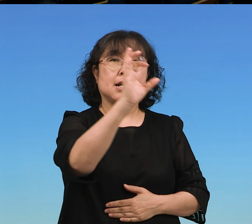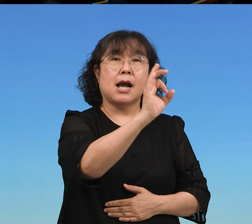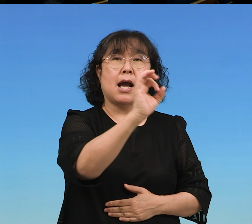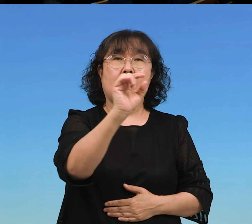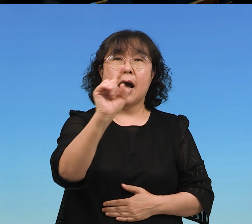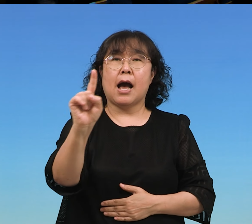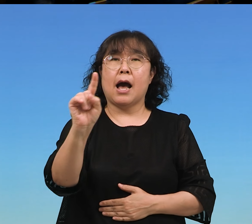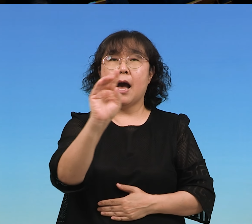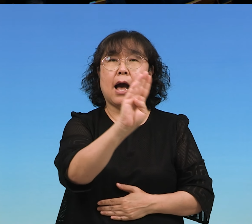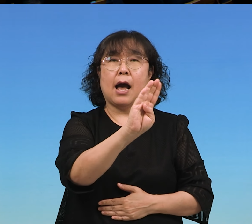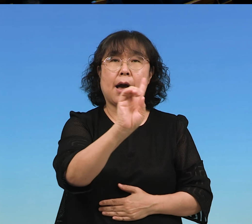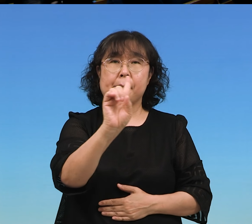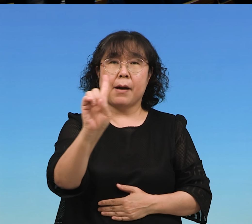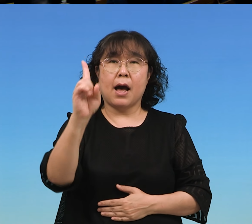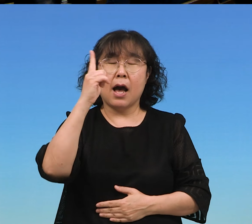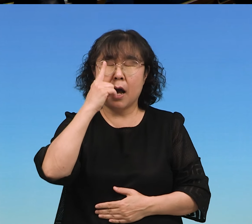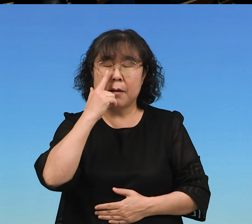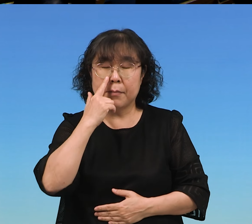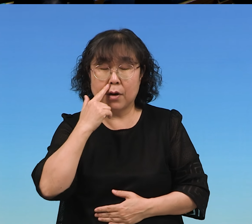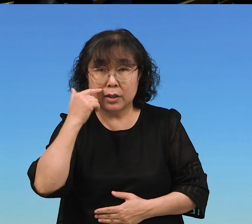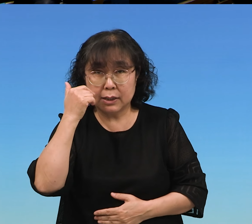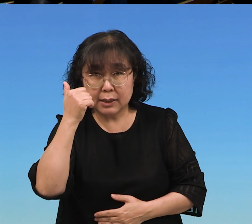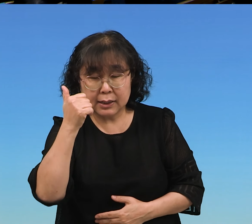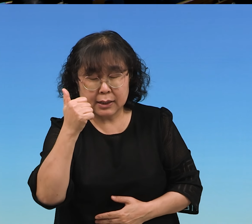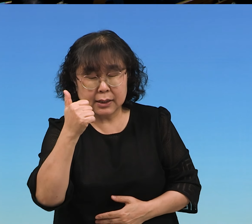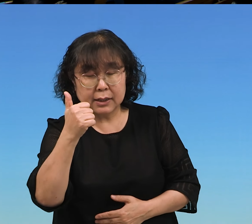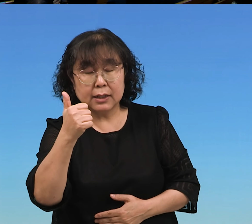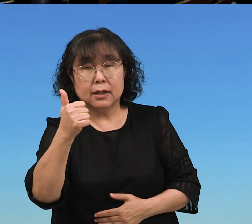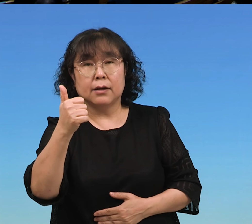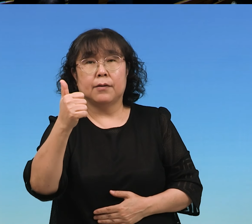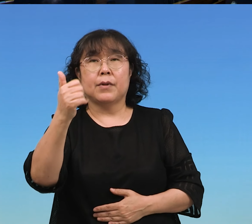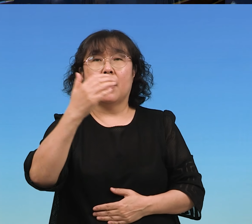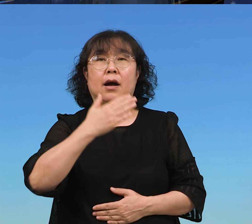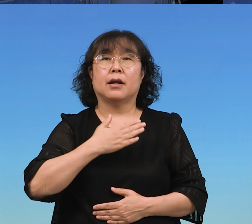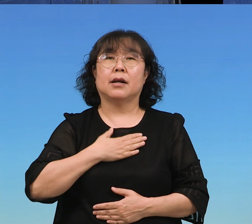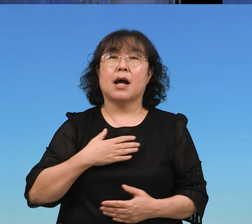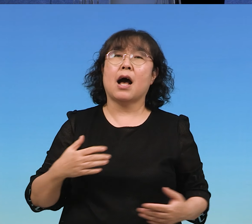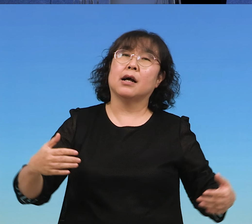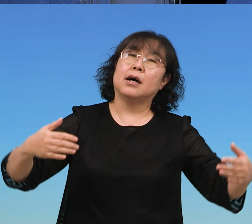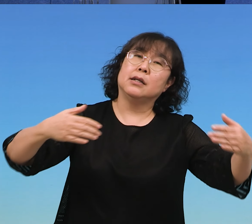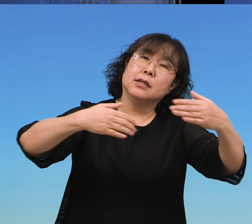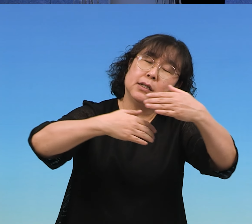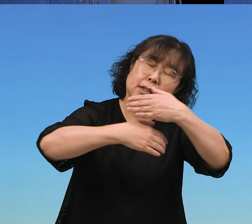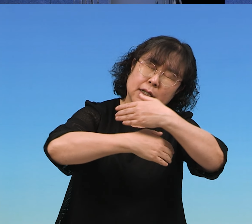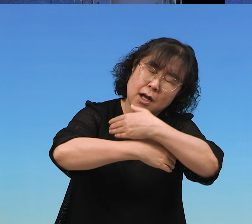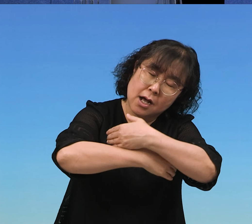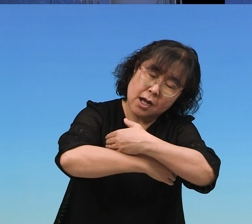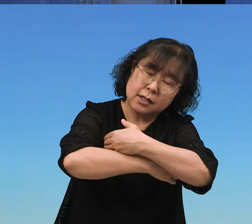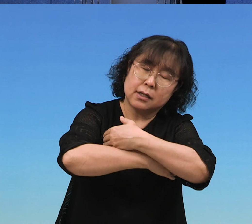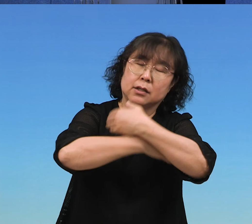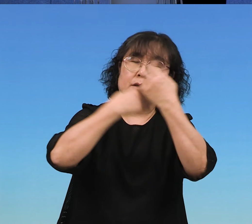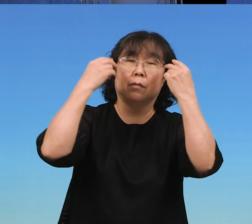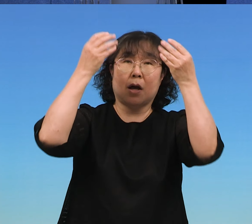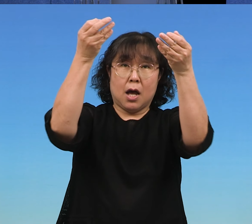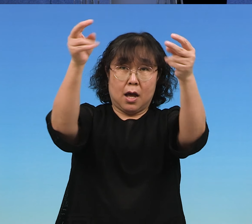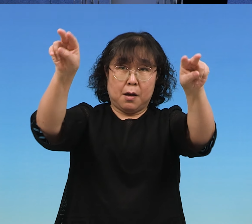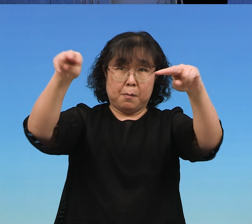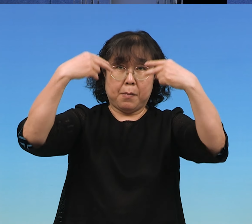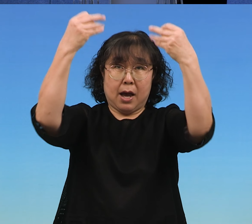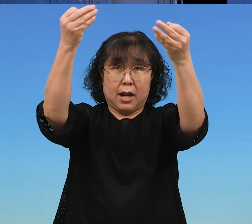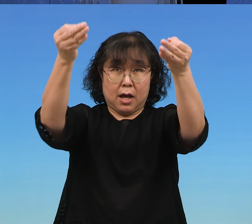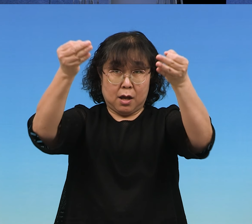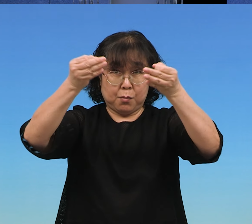아바 아버지, 영안을 열고 안목을 가지고 나를 안으시고